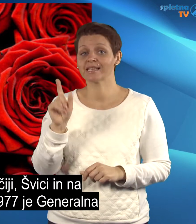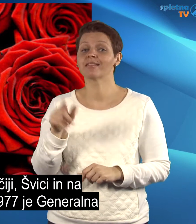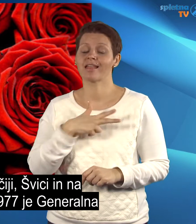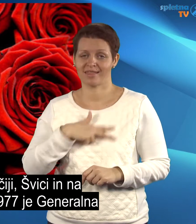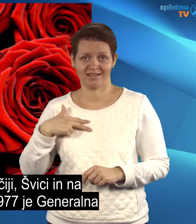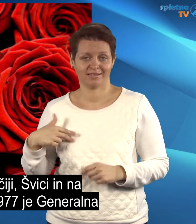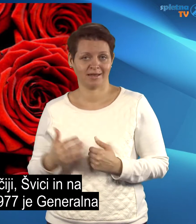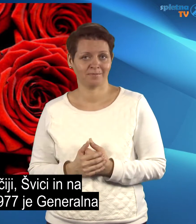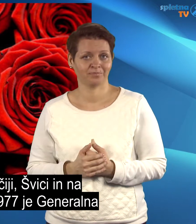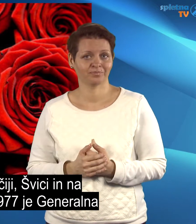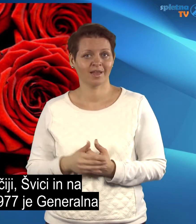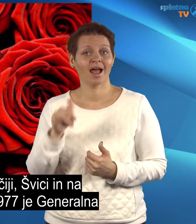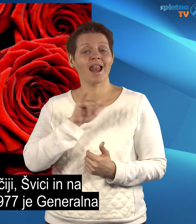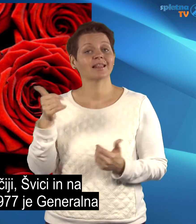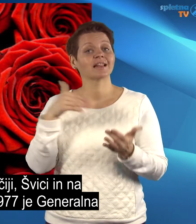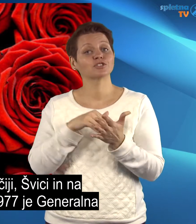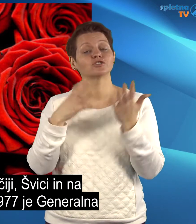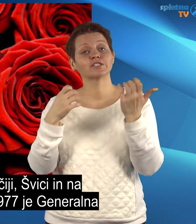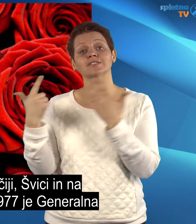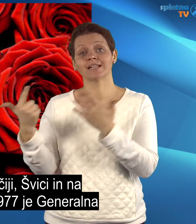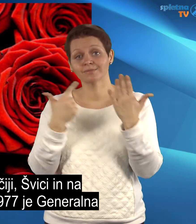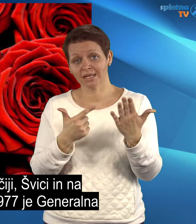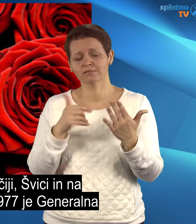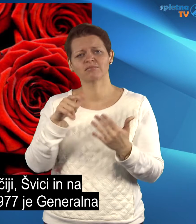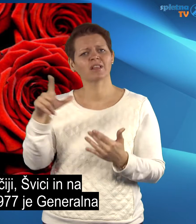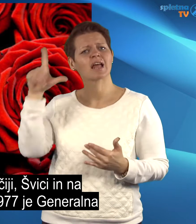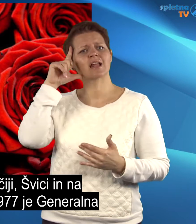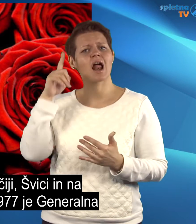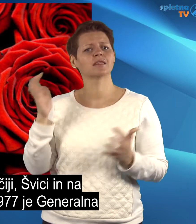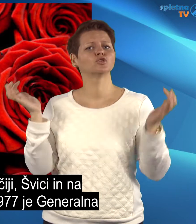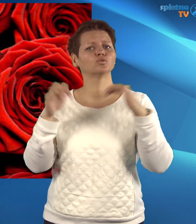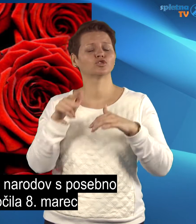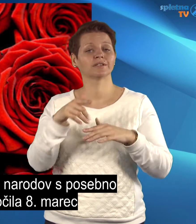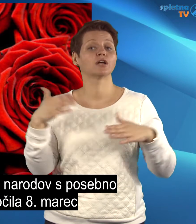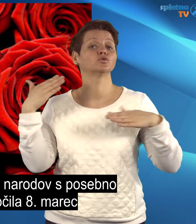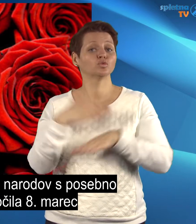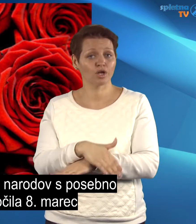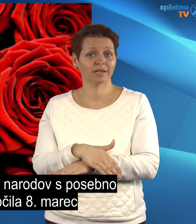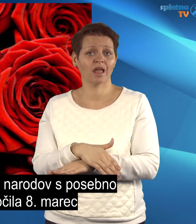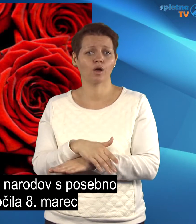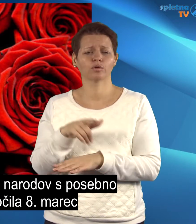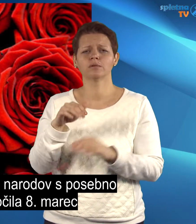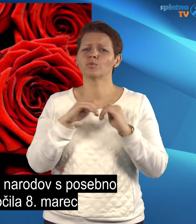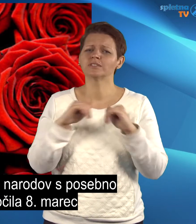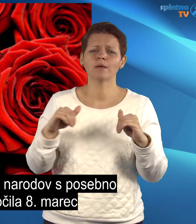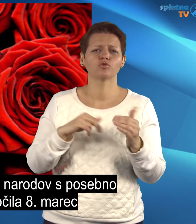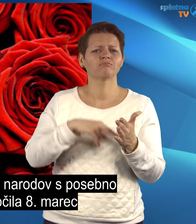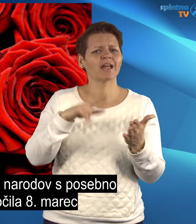na Danskem. Leta 1977 je Generalna skupščina Združenih narodov s